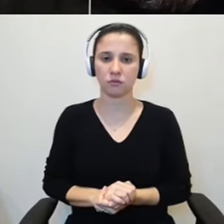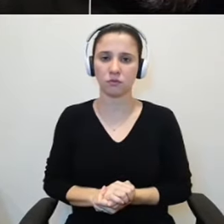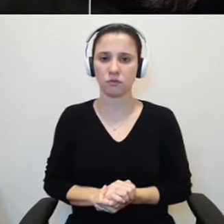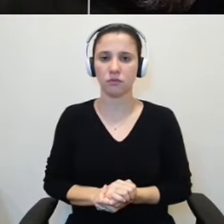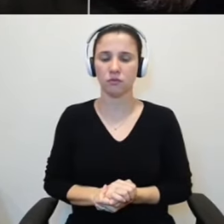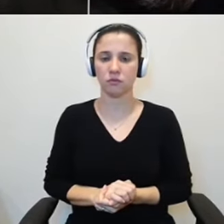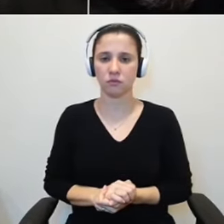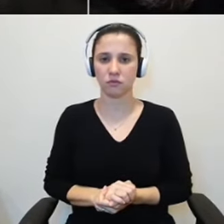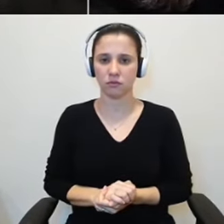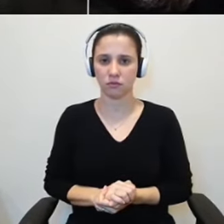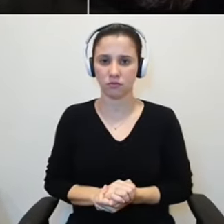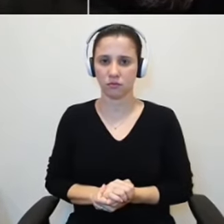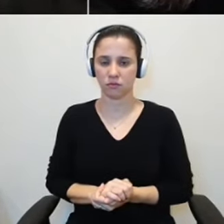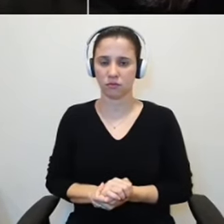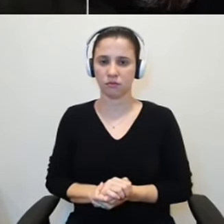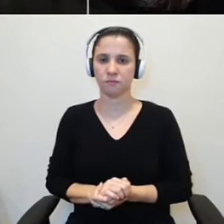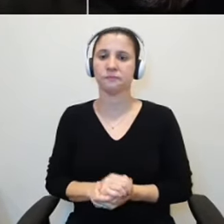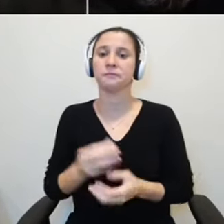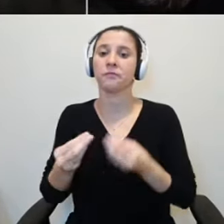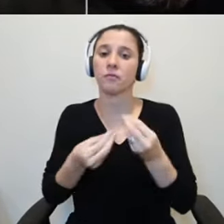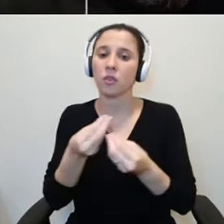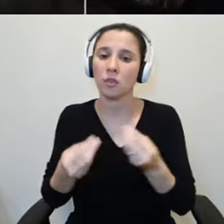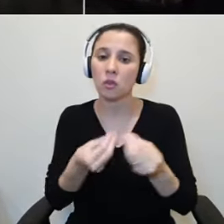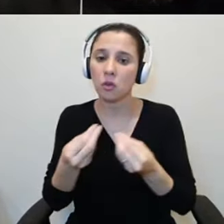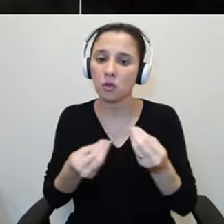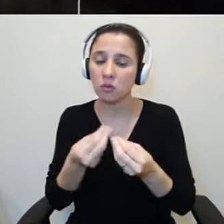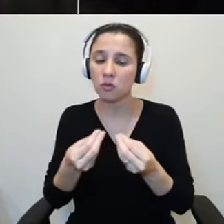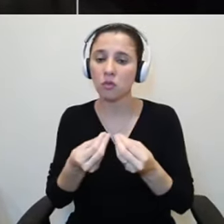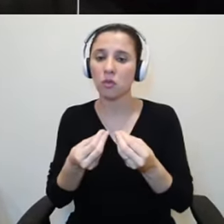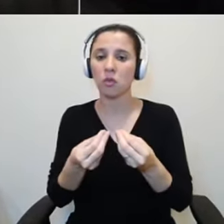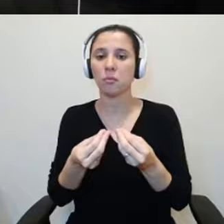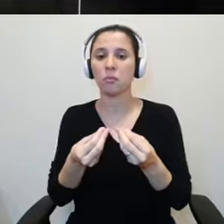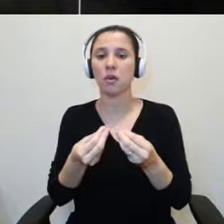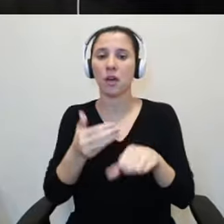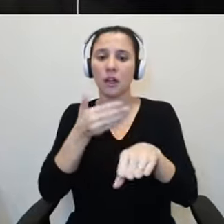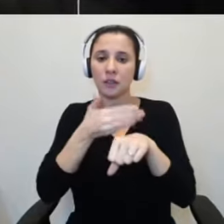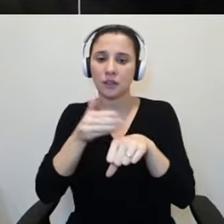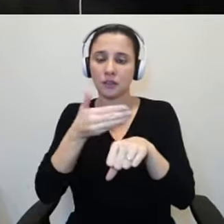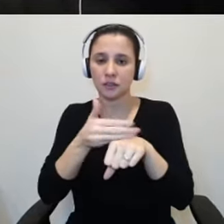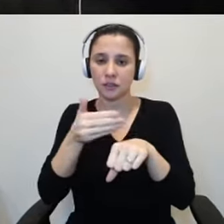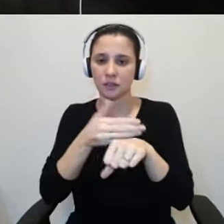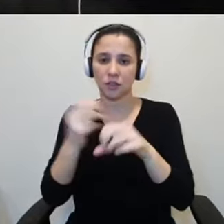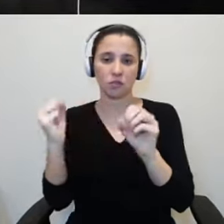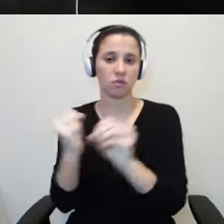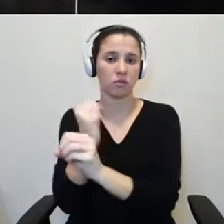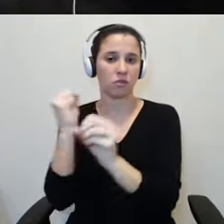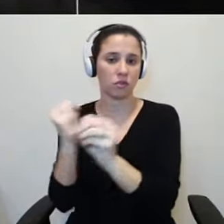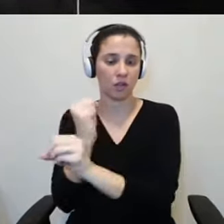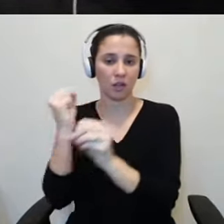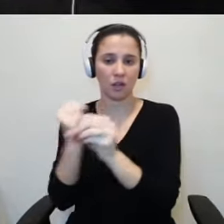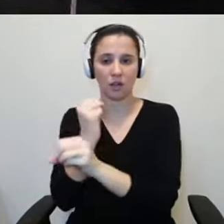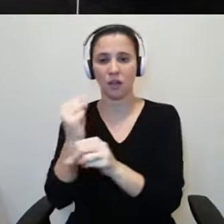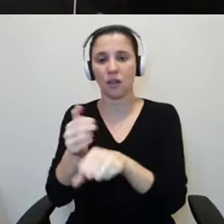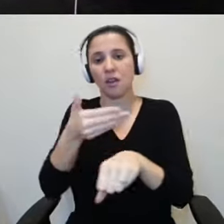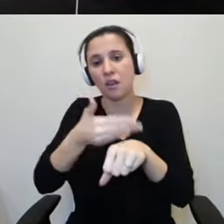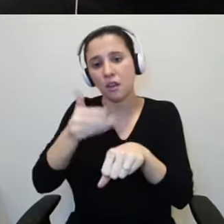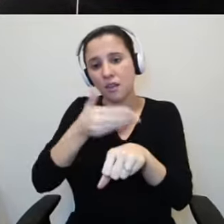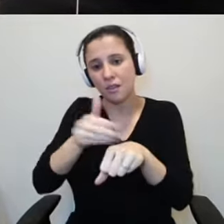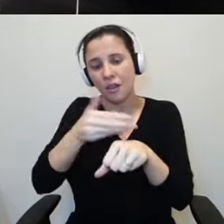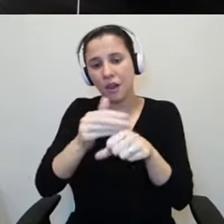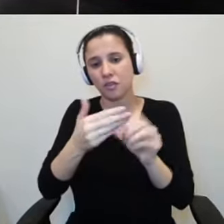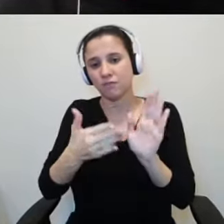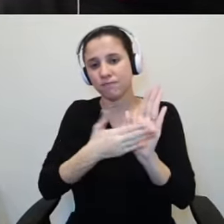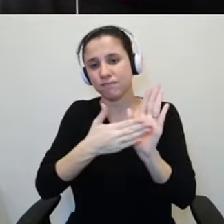civil, já que é necessária a assinatura do professor responsável. Pessoal, esses documentos, pessoal, nós já estamos trabalhando